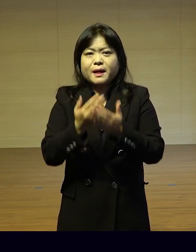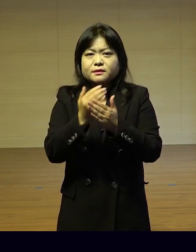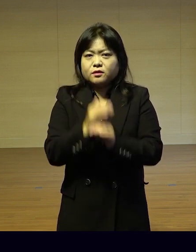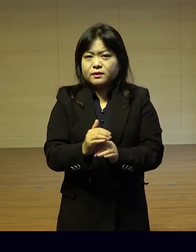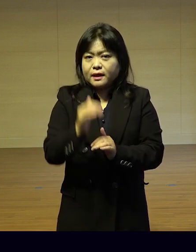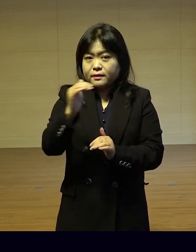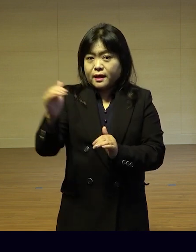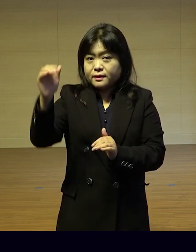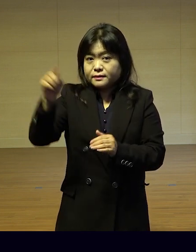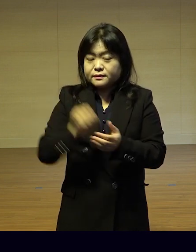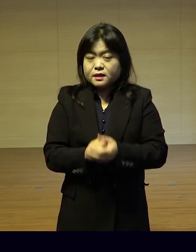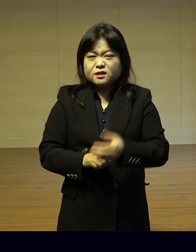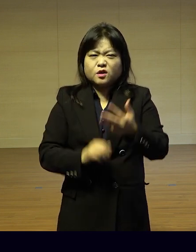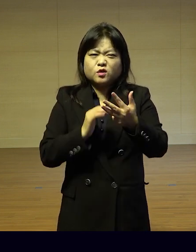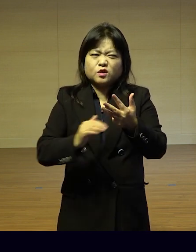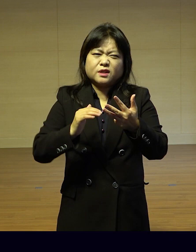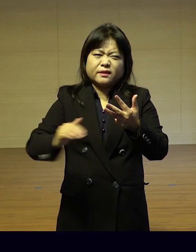단계는